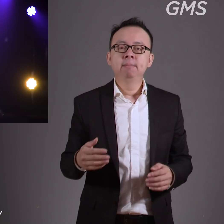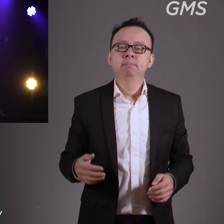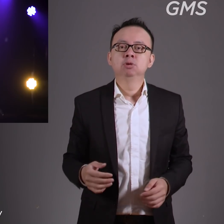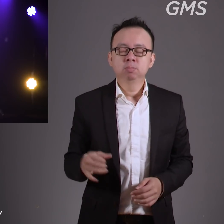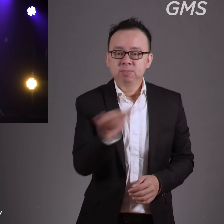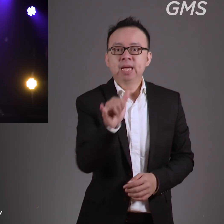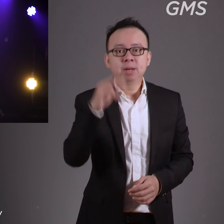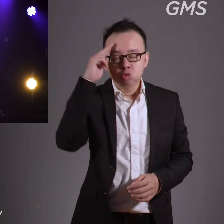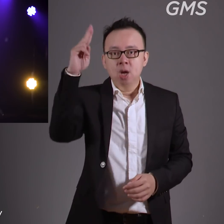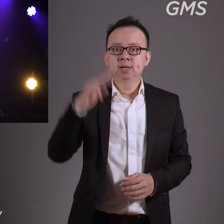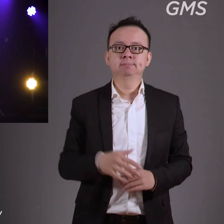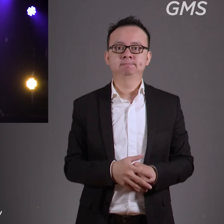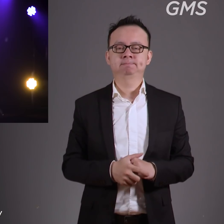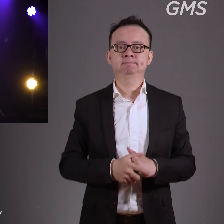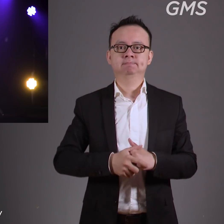ikan untuk memulai.